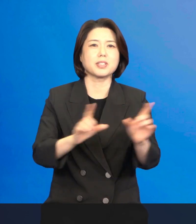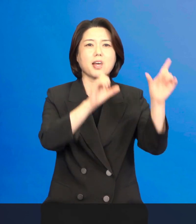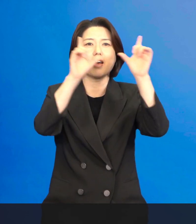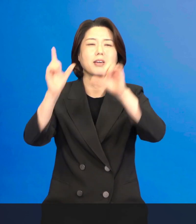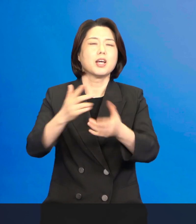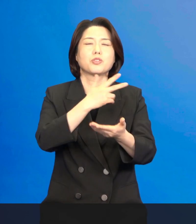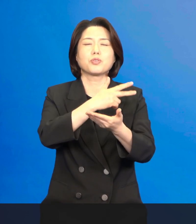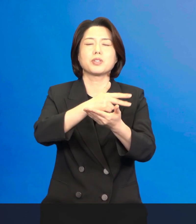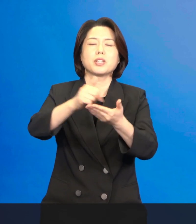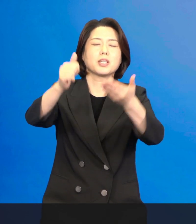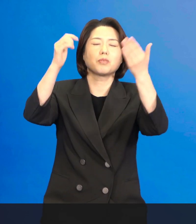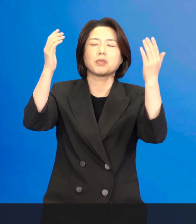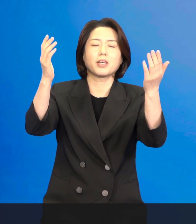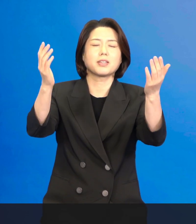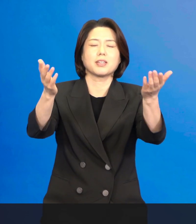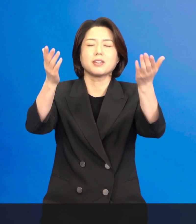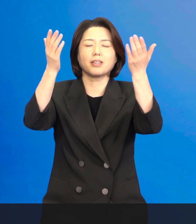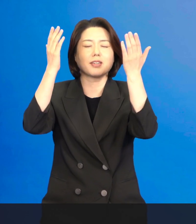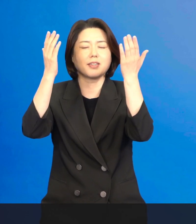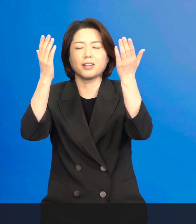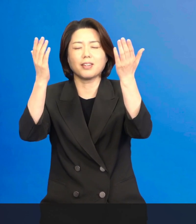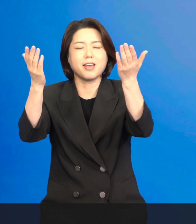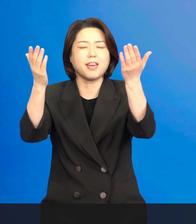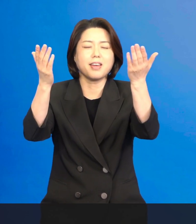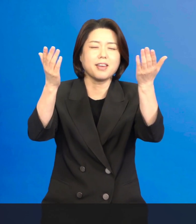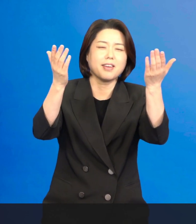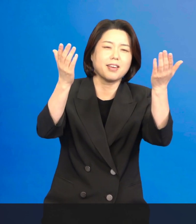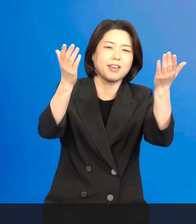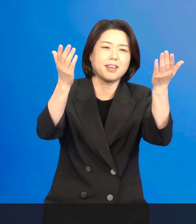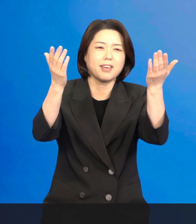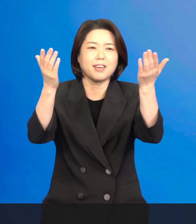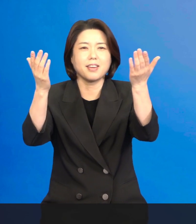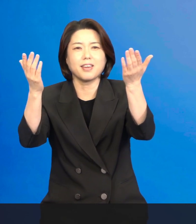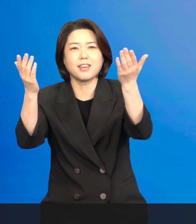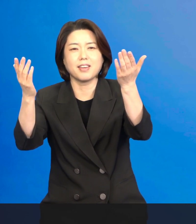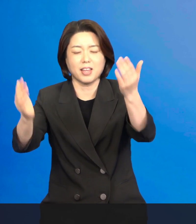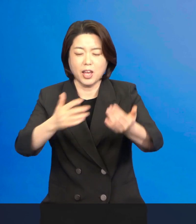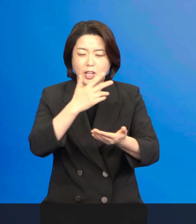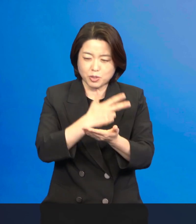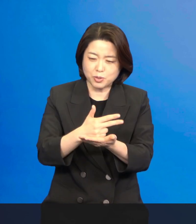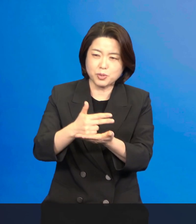모든 삶 주님께 드리네.